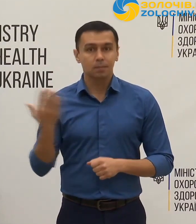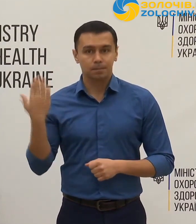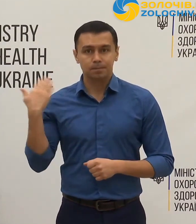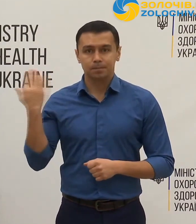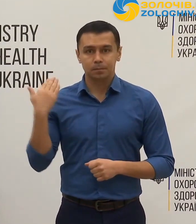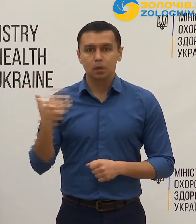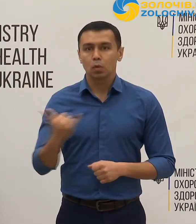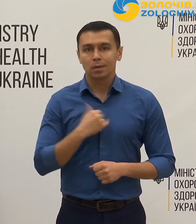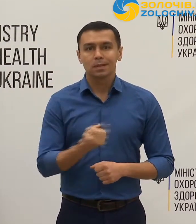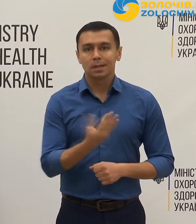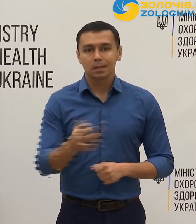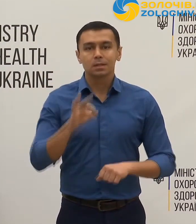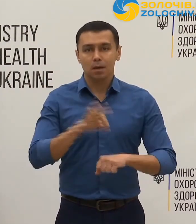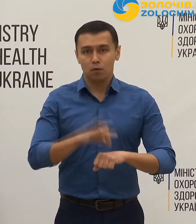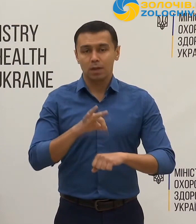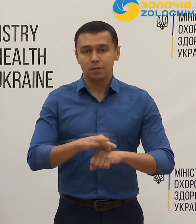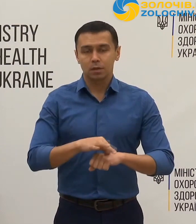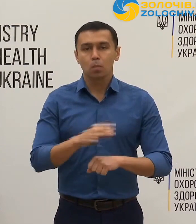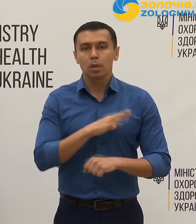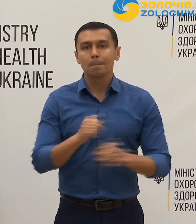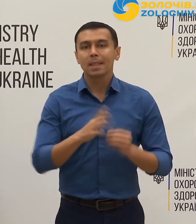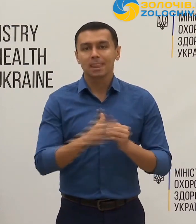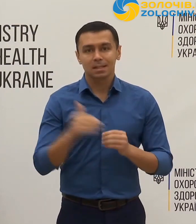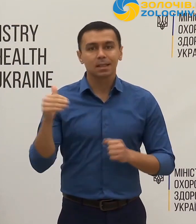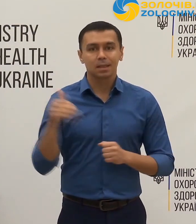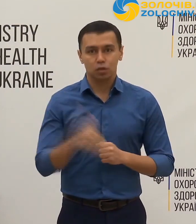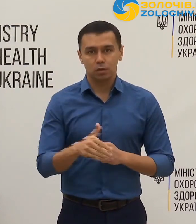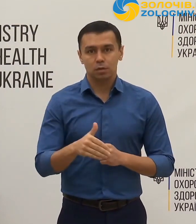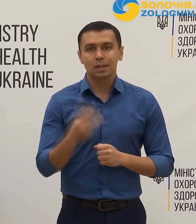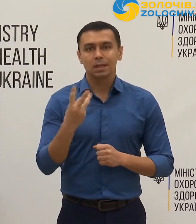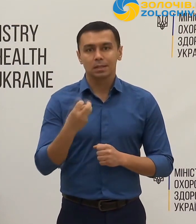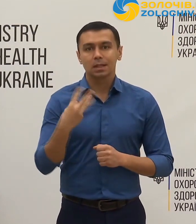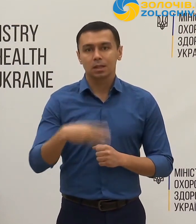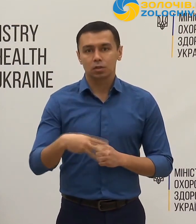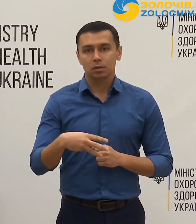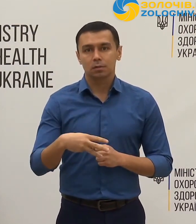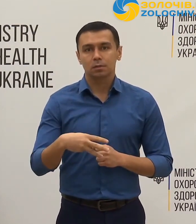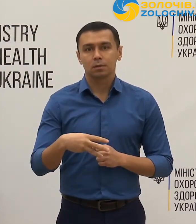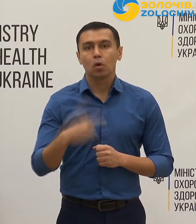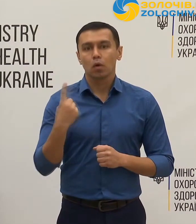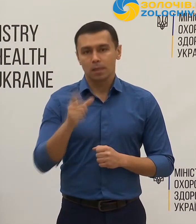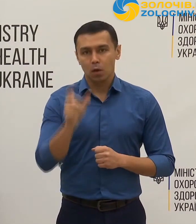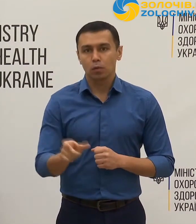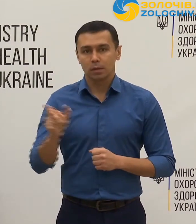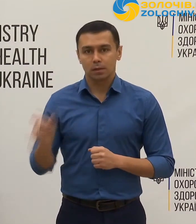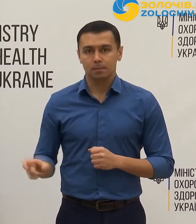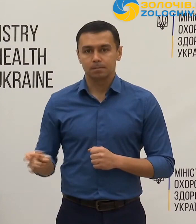тому, то в нас кількість захворівших була 15 331